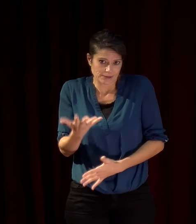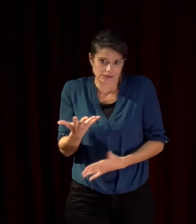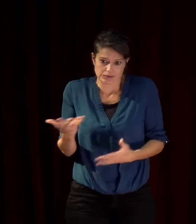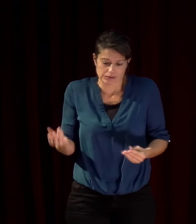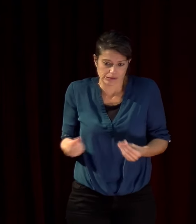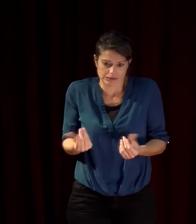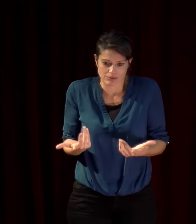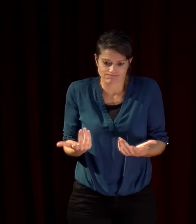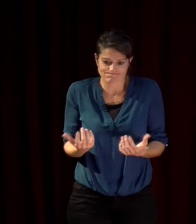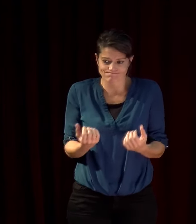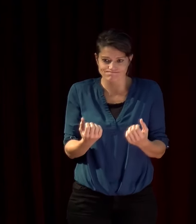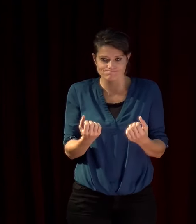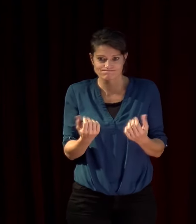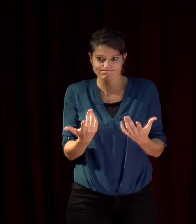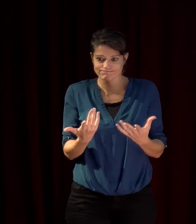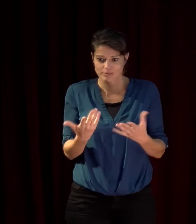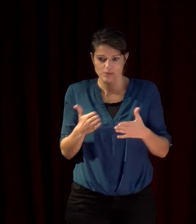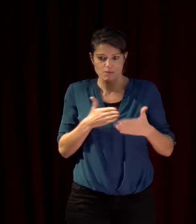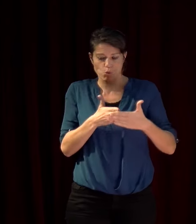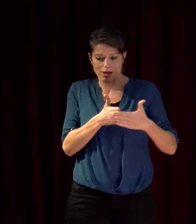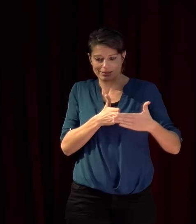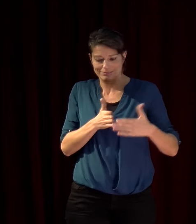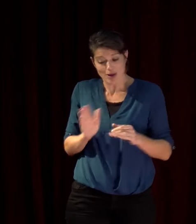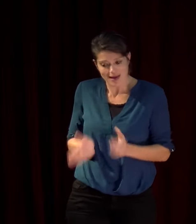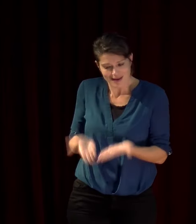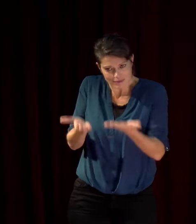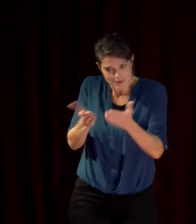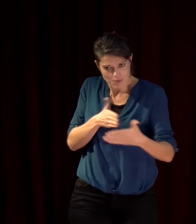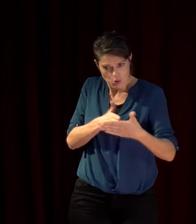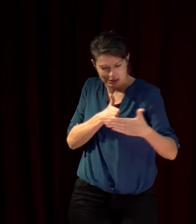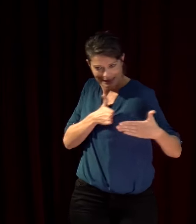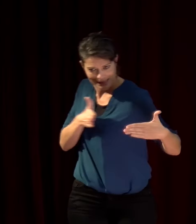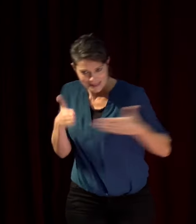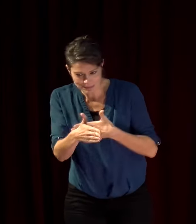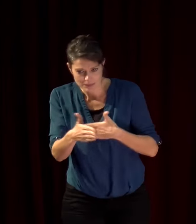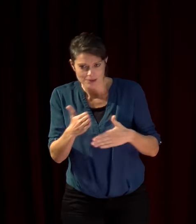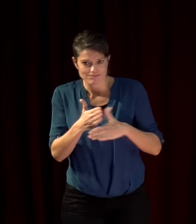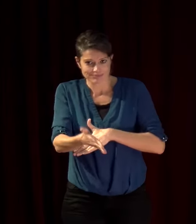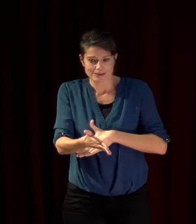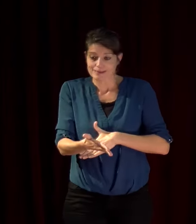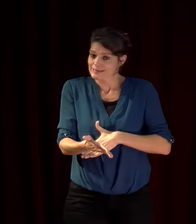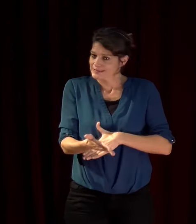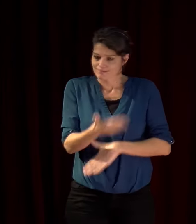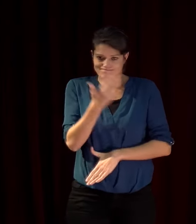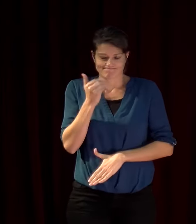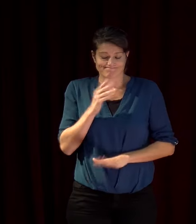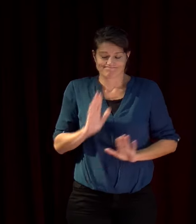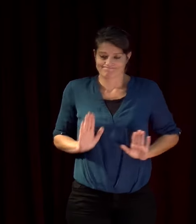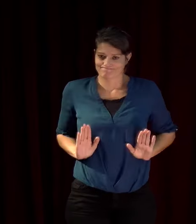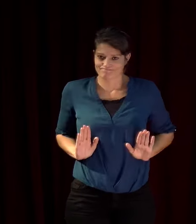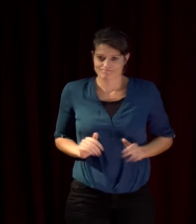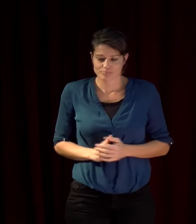dépasser ce blocage parce que tout le monde a été à un moment donné d'accord pour l'idée